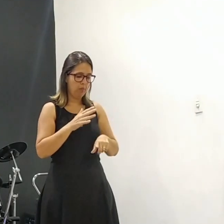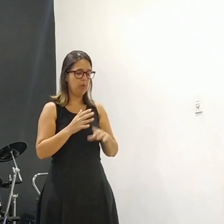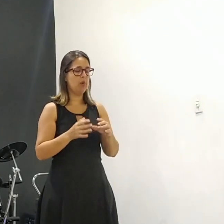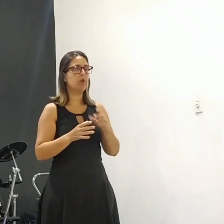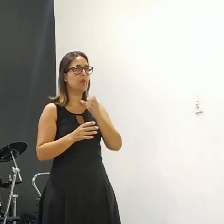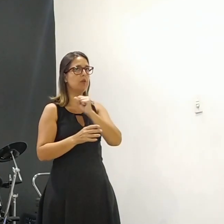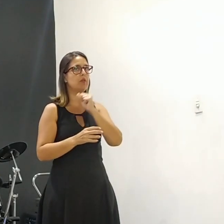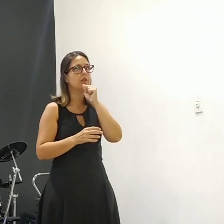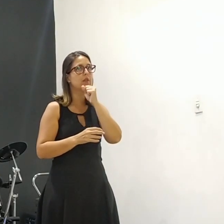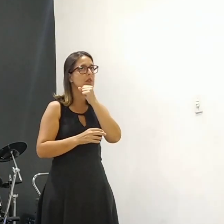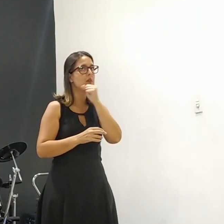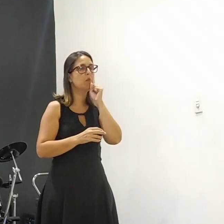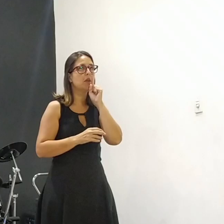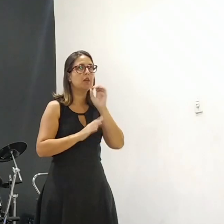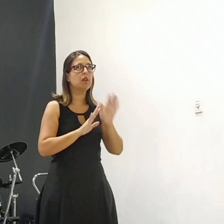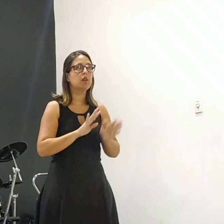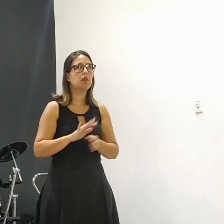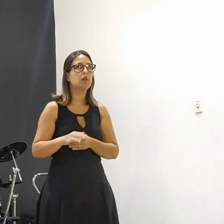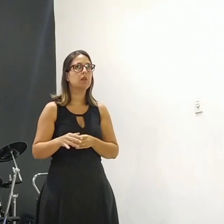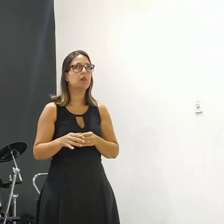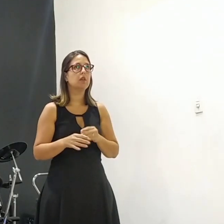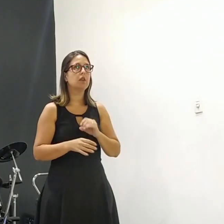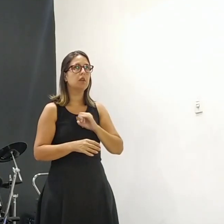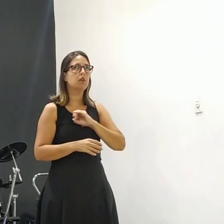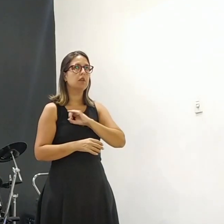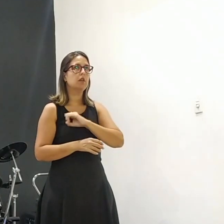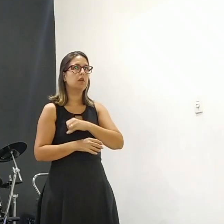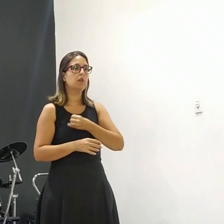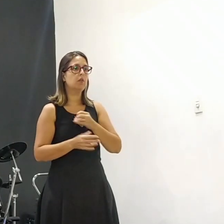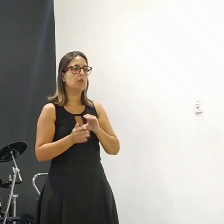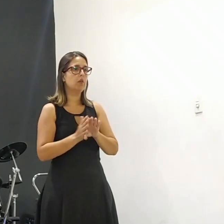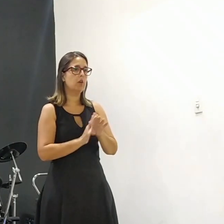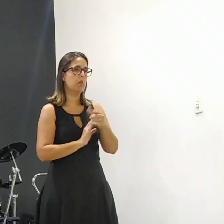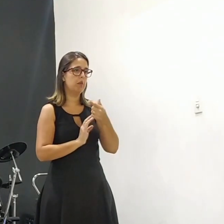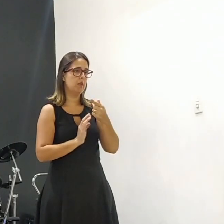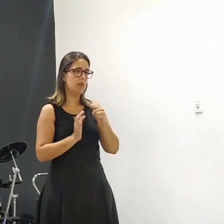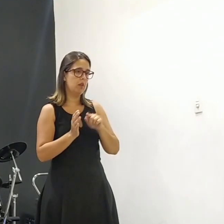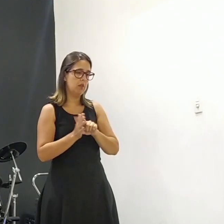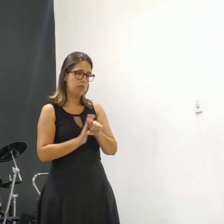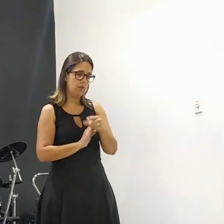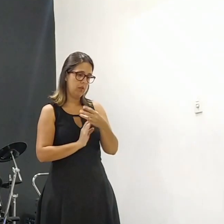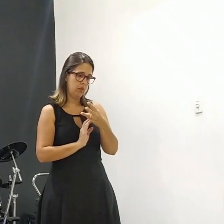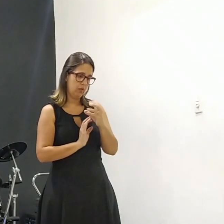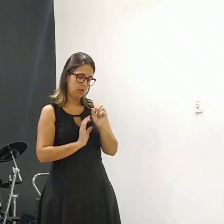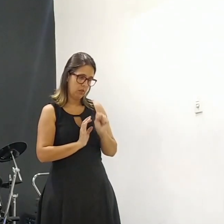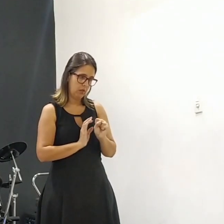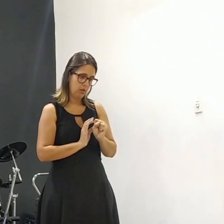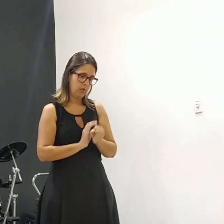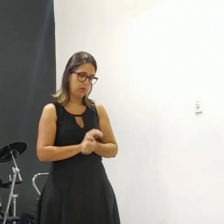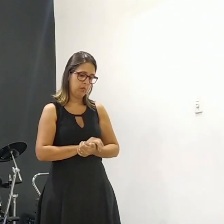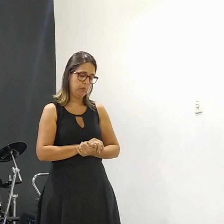7, 38. Evangelho de João 7, 38.